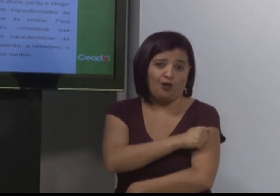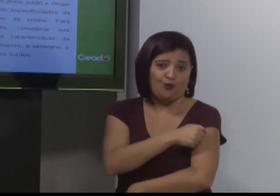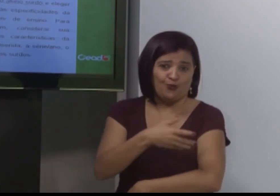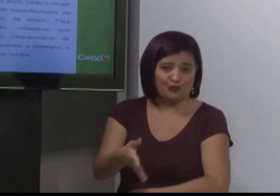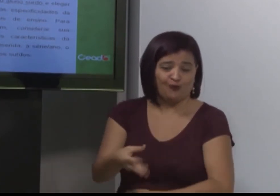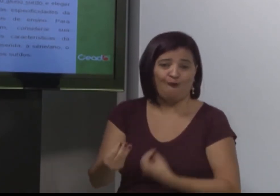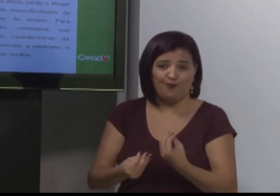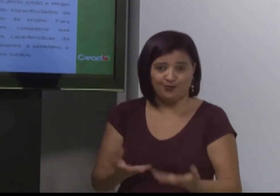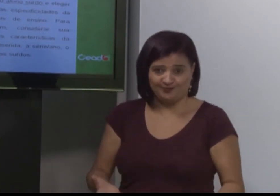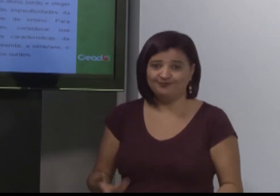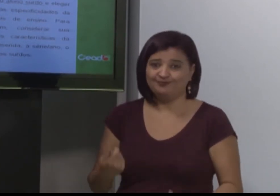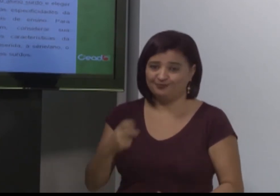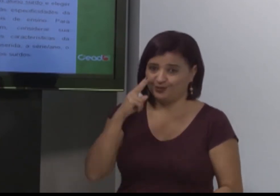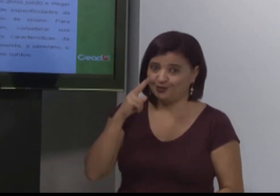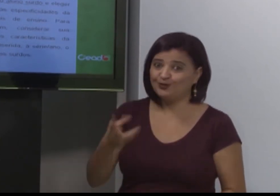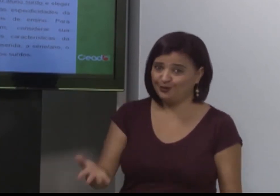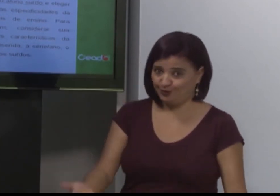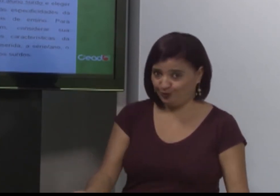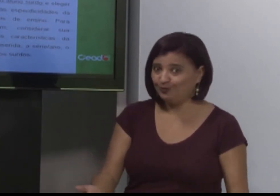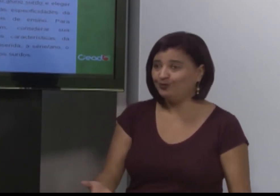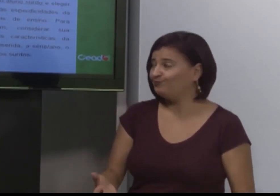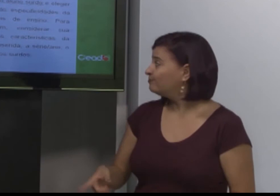a partir da realidade do aluno.